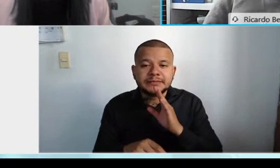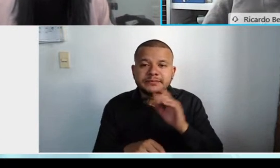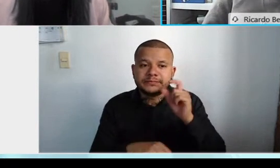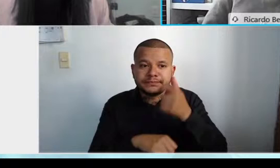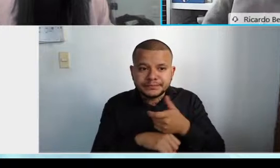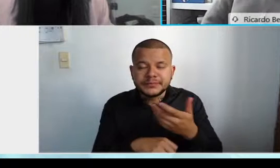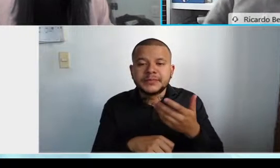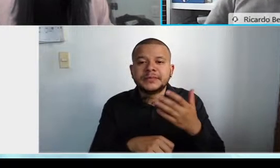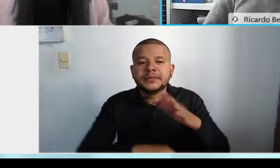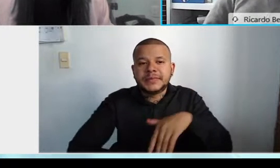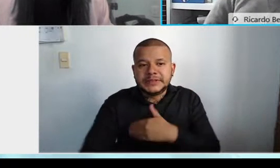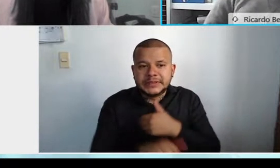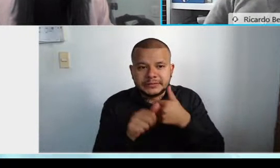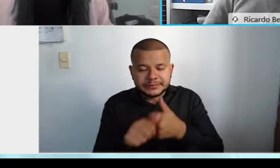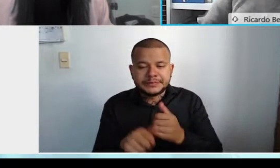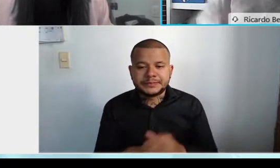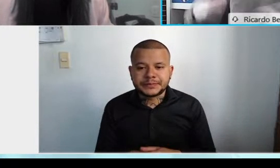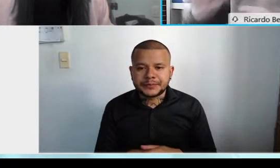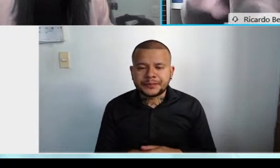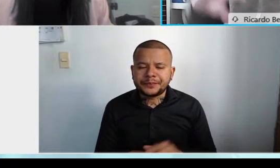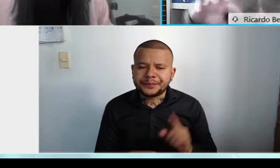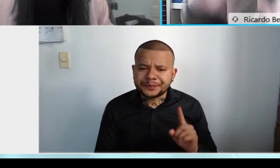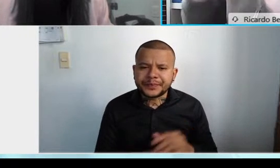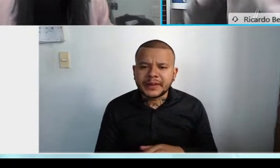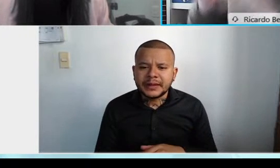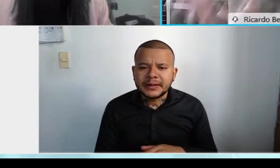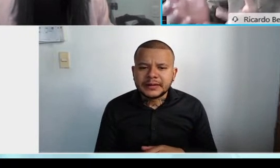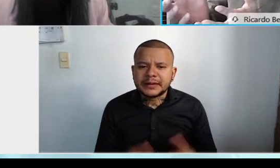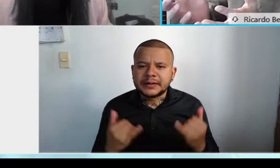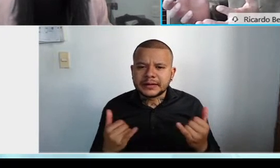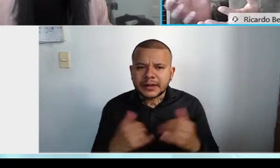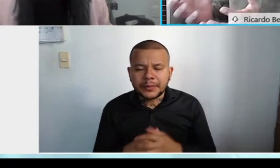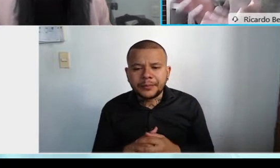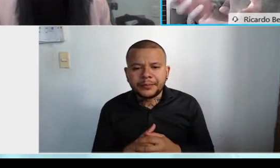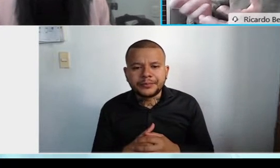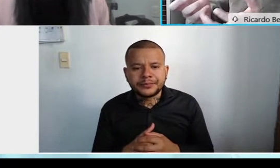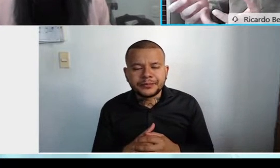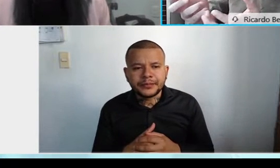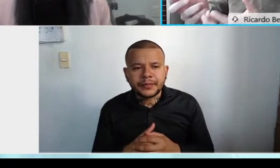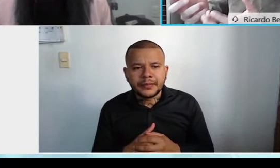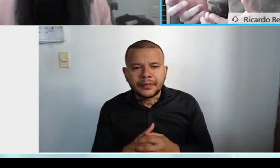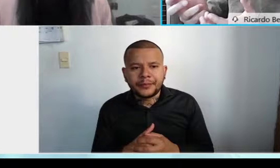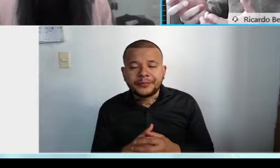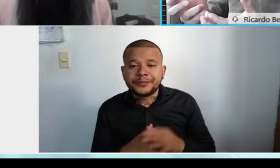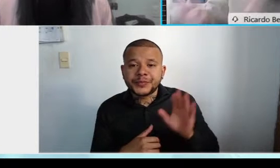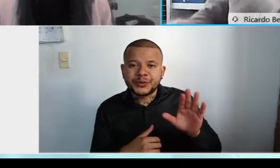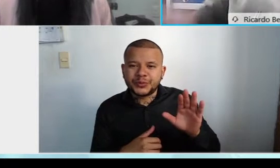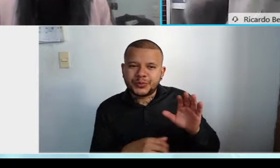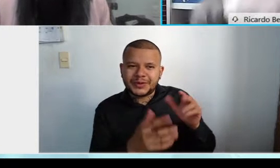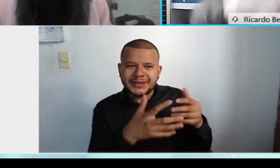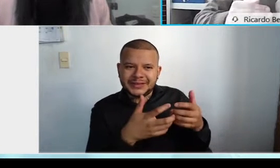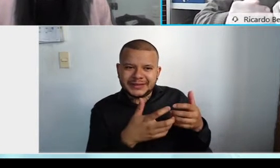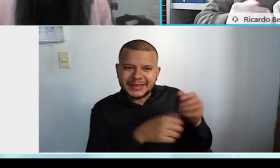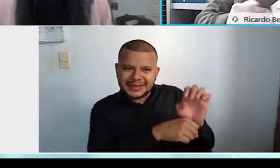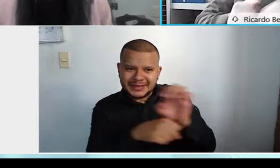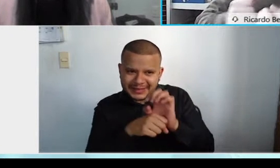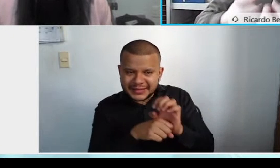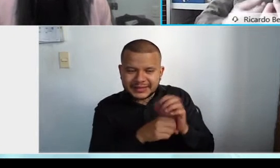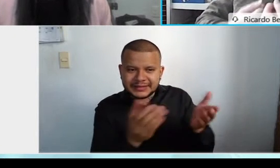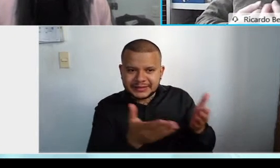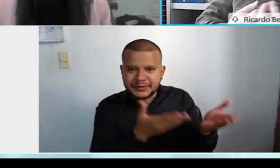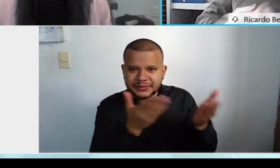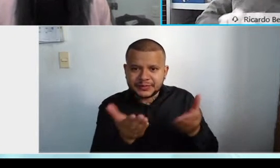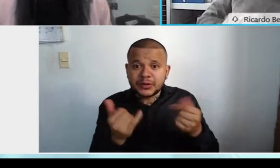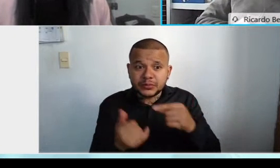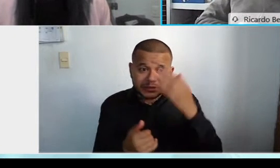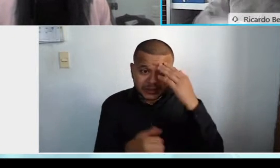estos procesos. Ahora, estamos hablando del lado de nuestros prestadores de servicios, ¿cierto? Ahora pasemos al otro lado si tienes